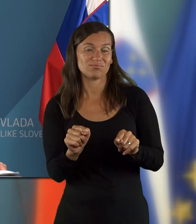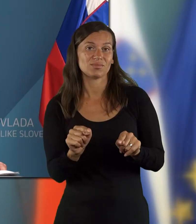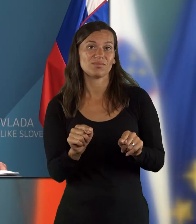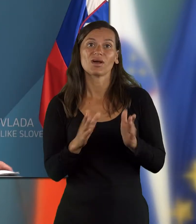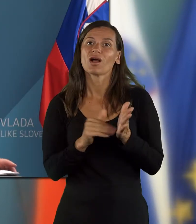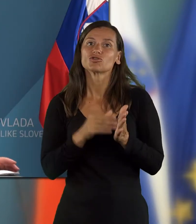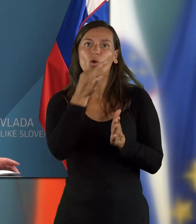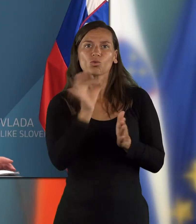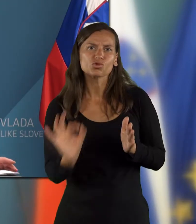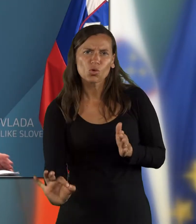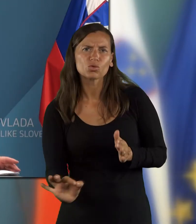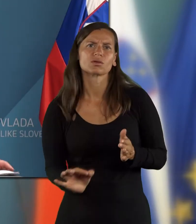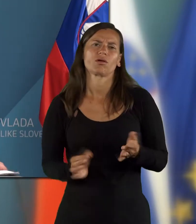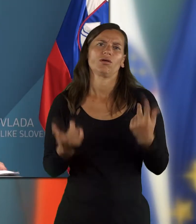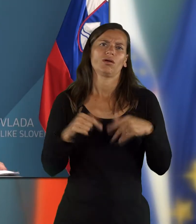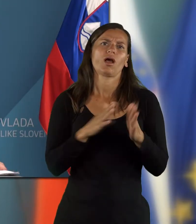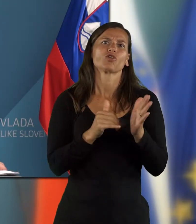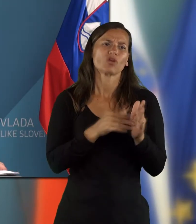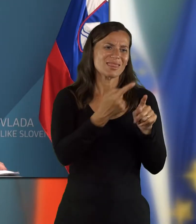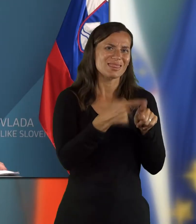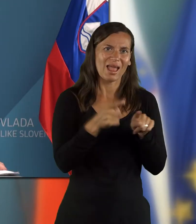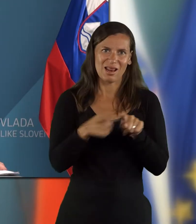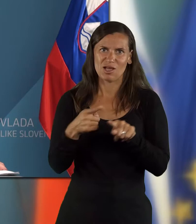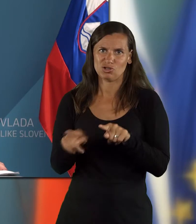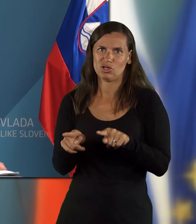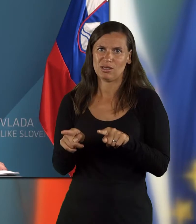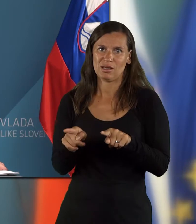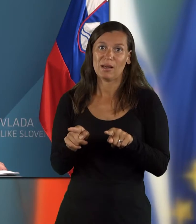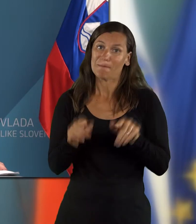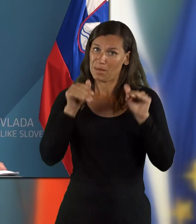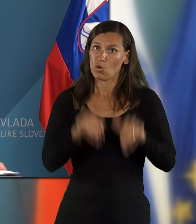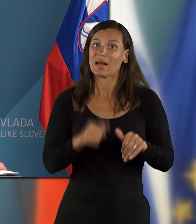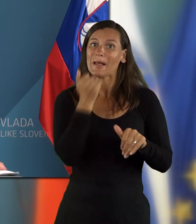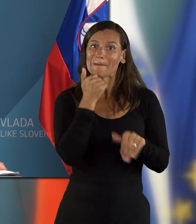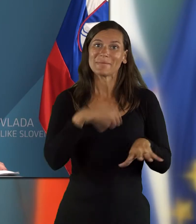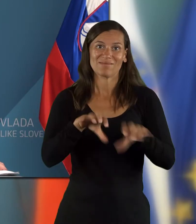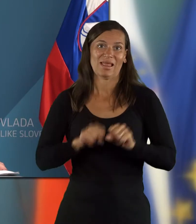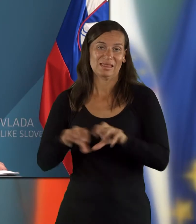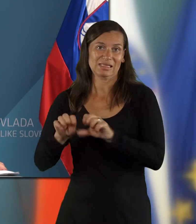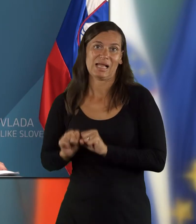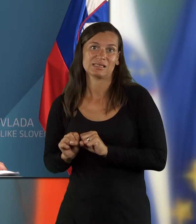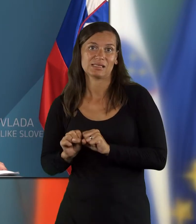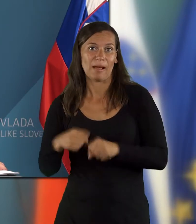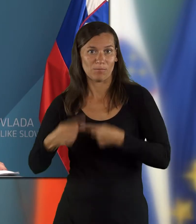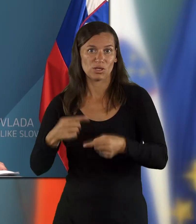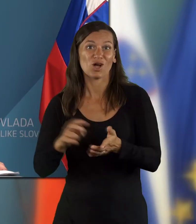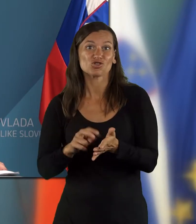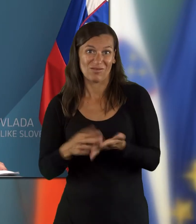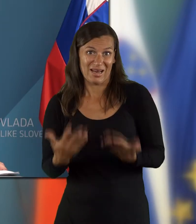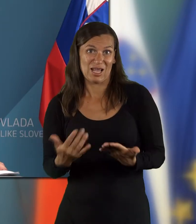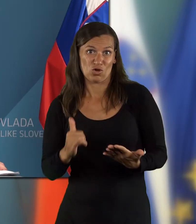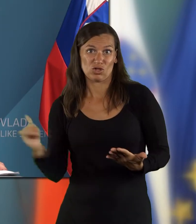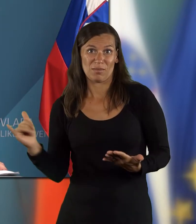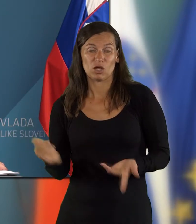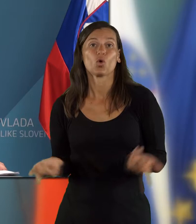tega, v kakšnih odstotkih oziroma v kakšnih deležih bi naj privatizacija potekala še v letošnjem